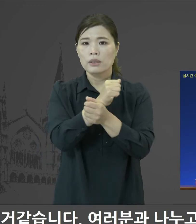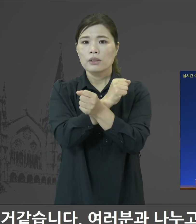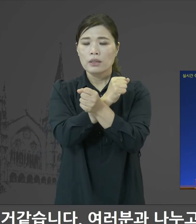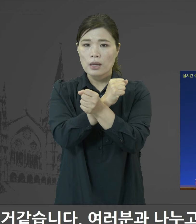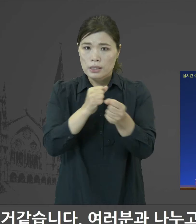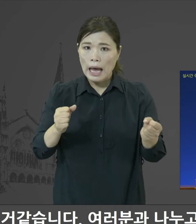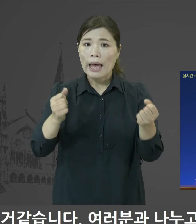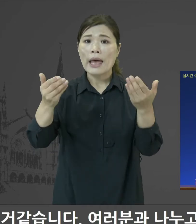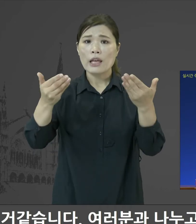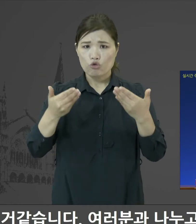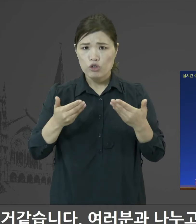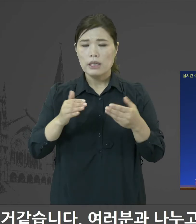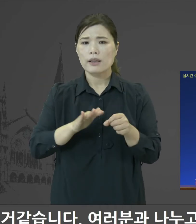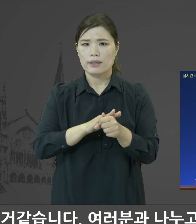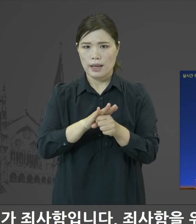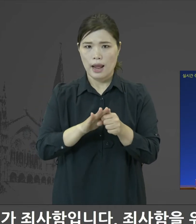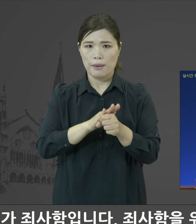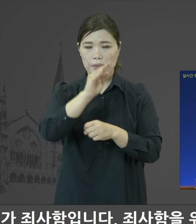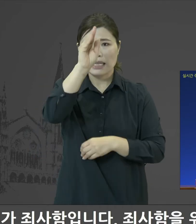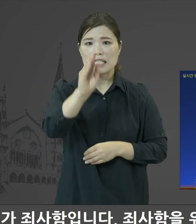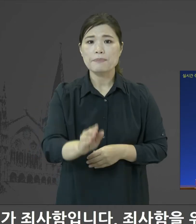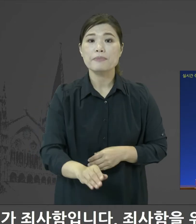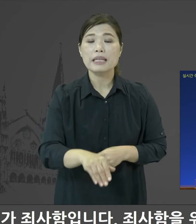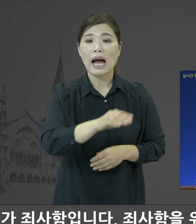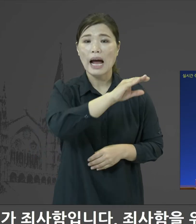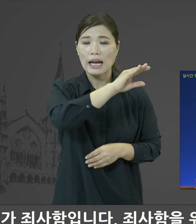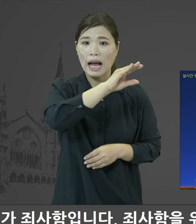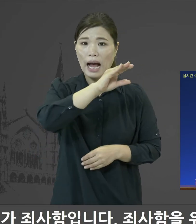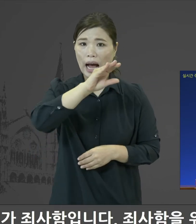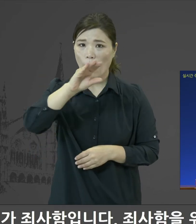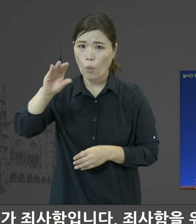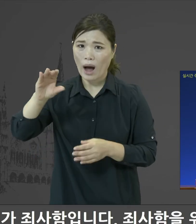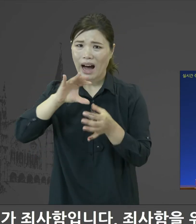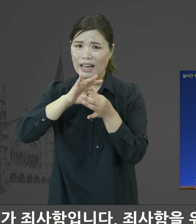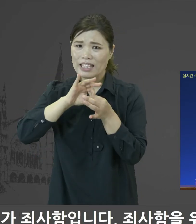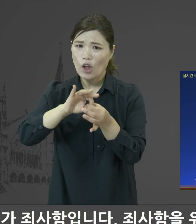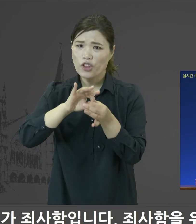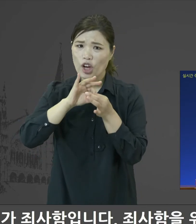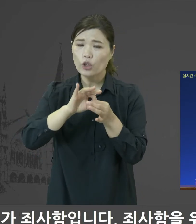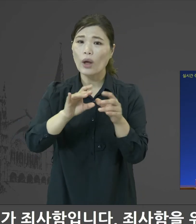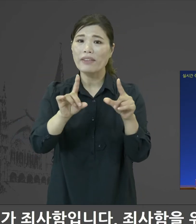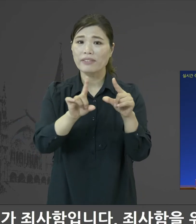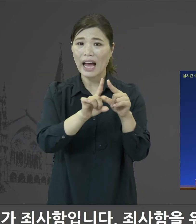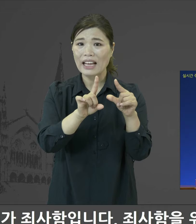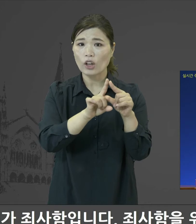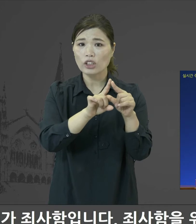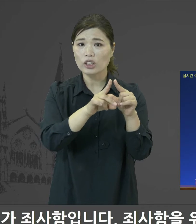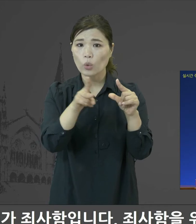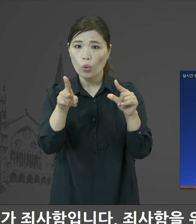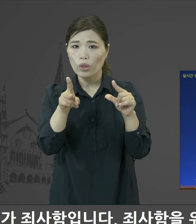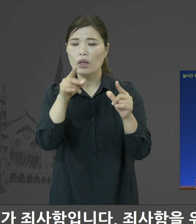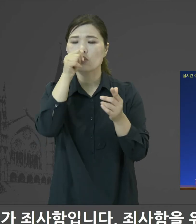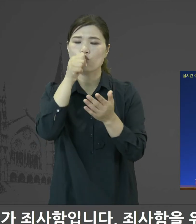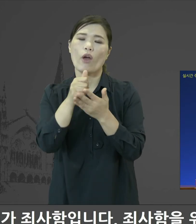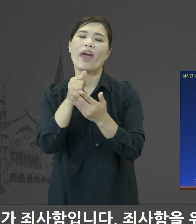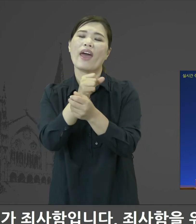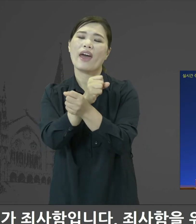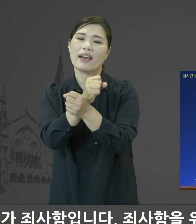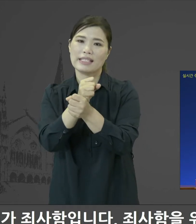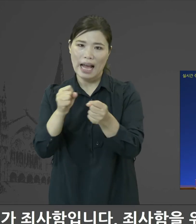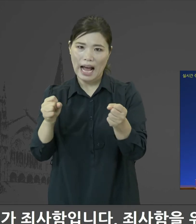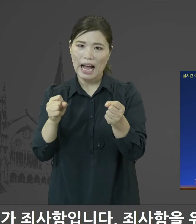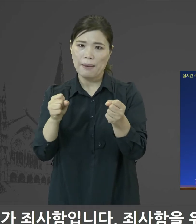그래서 십자가와 가장 근본적으로 연결된 단어는 죄사함입니다. 용서인